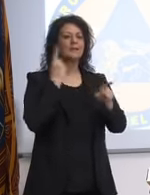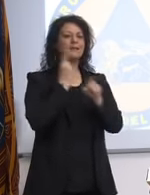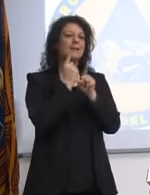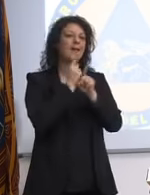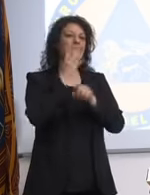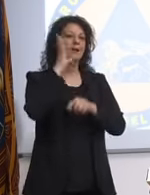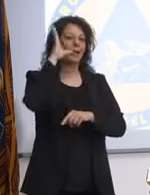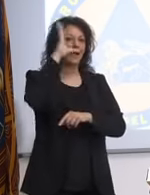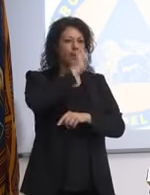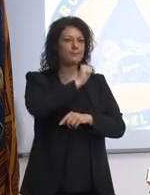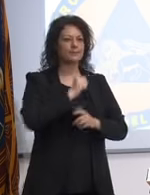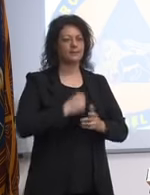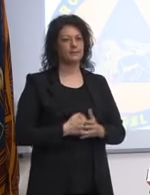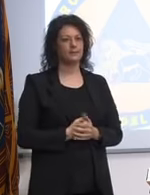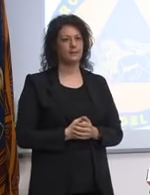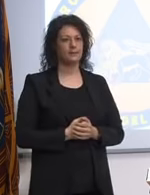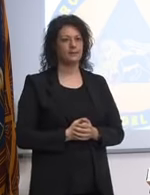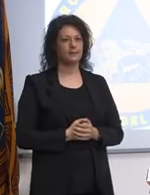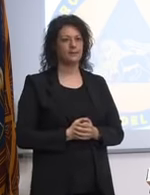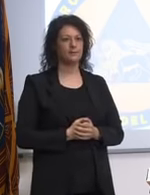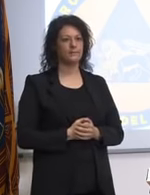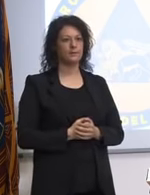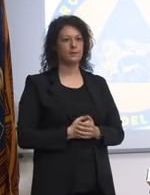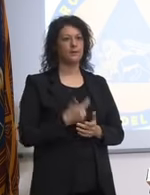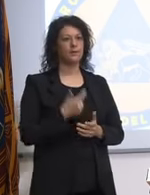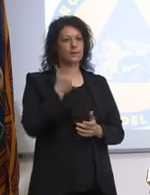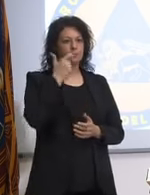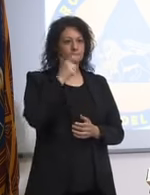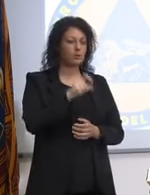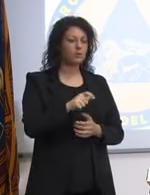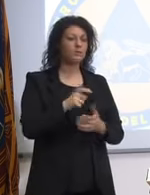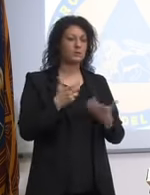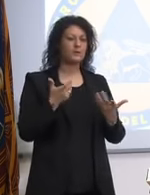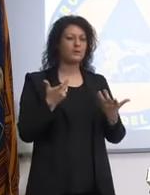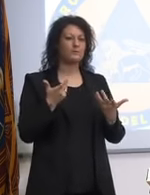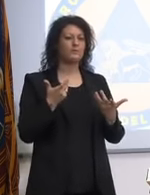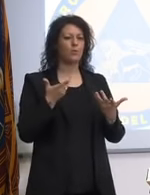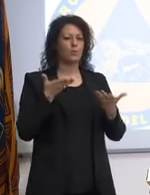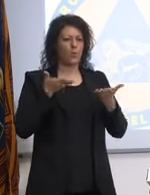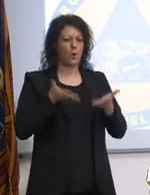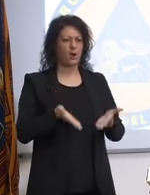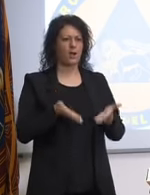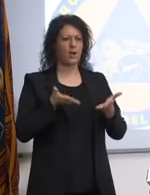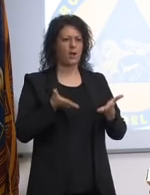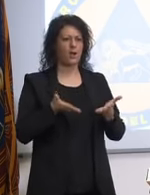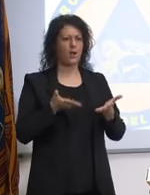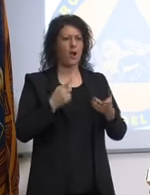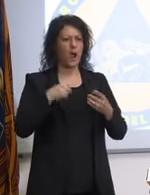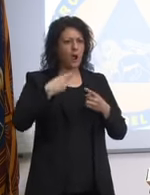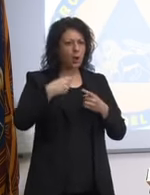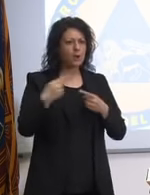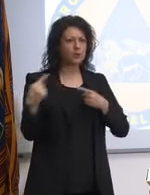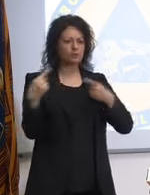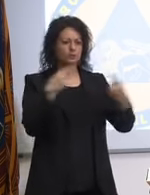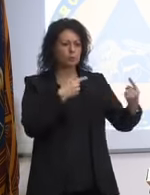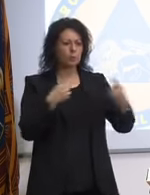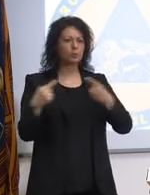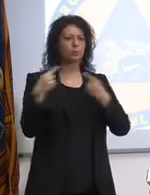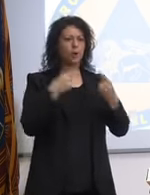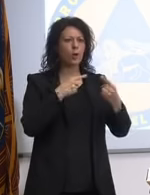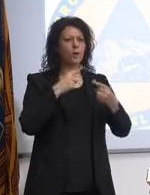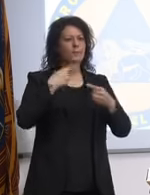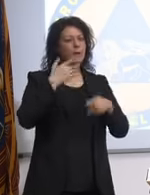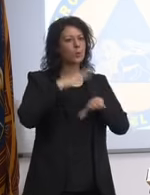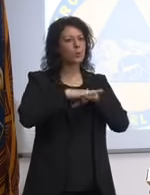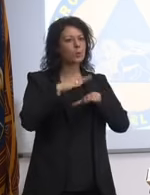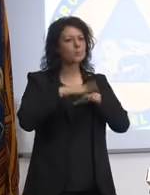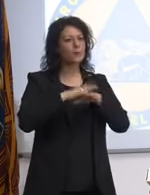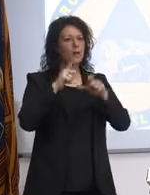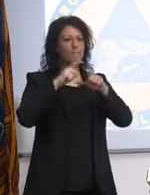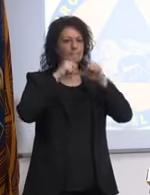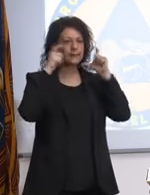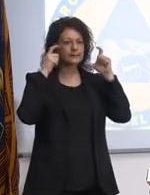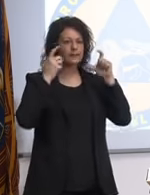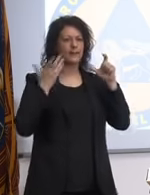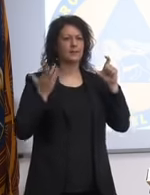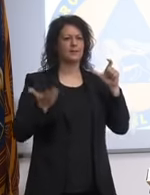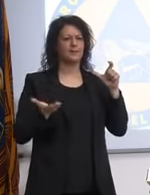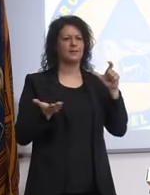ne viene fuori anche uno spaccato di un popolo, no? Perché se stiamo qui a discutere dell'uso della mascherina come discutessimo con un